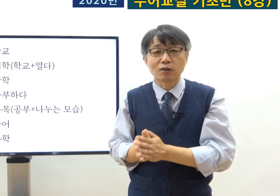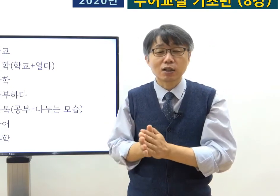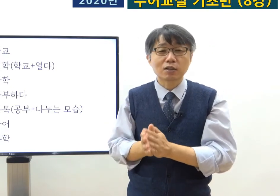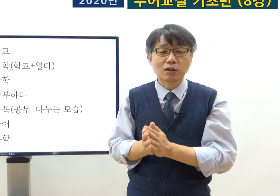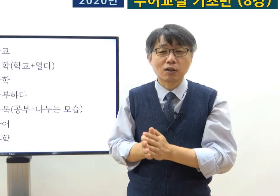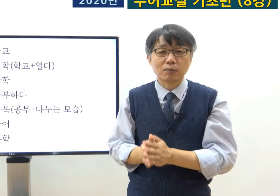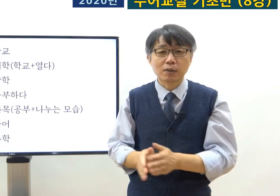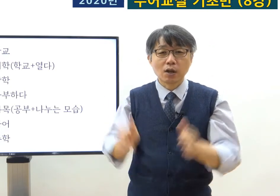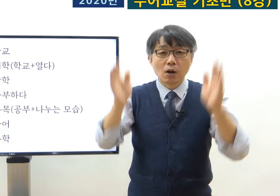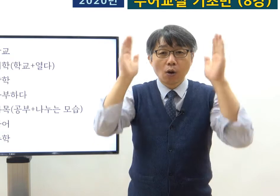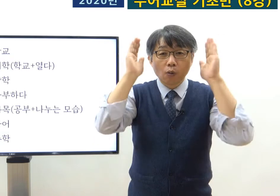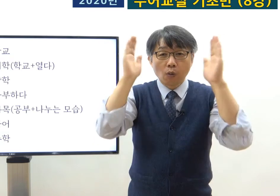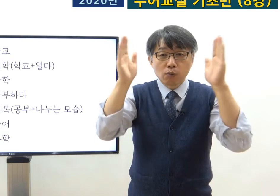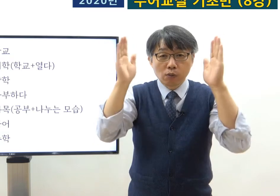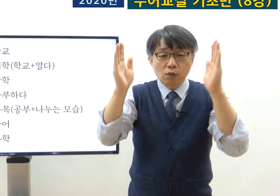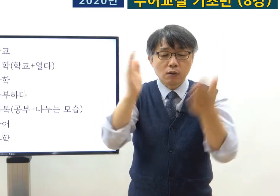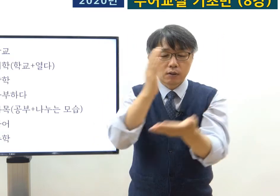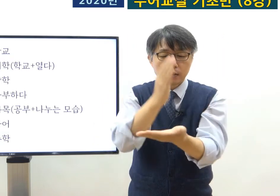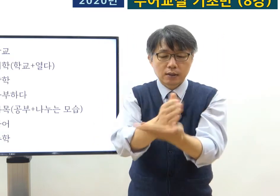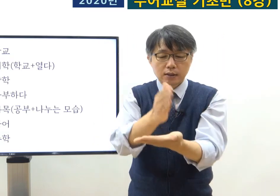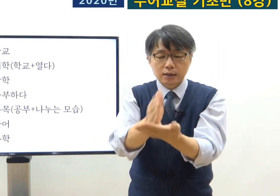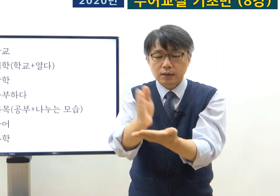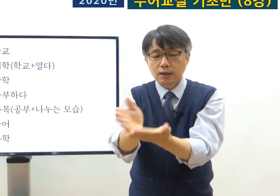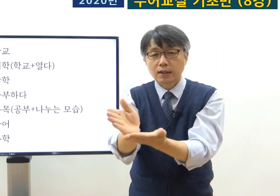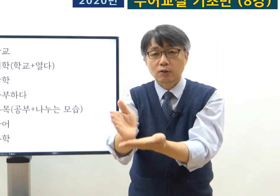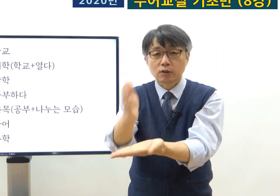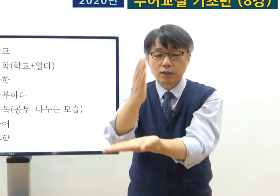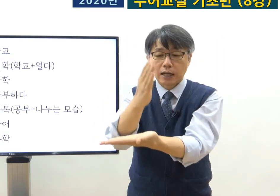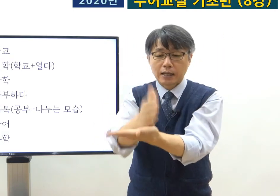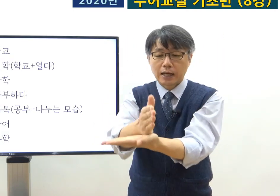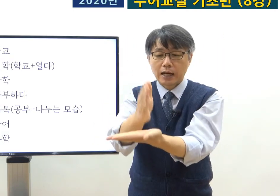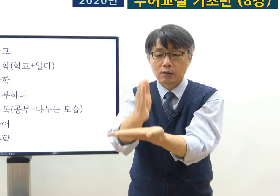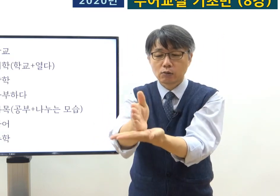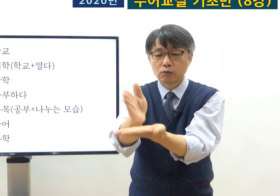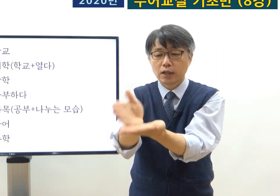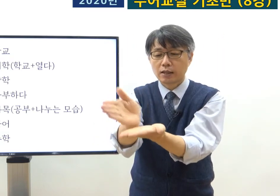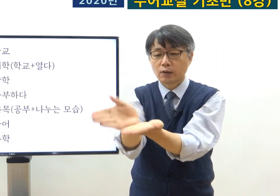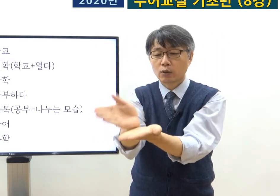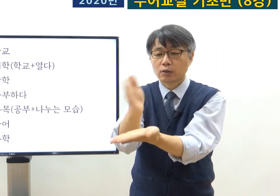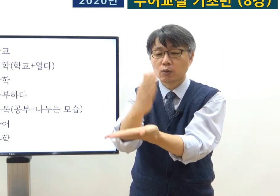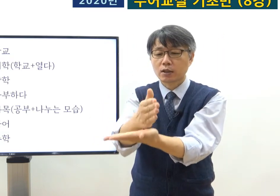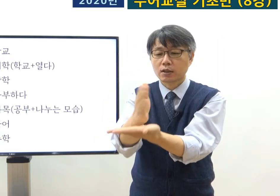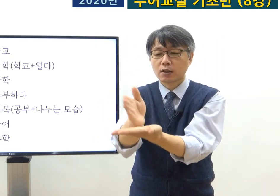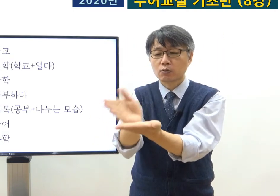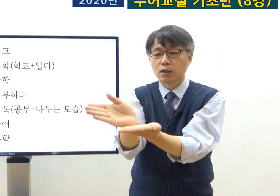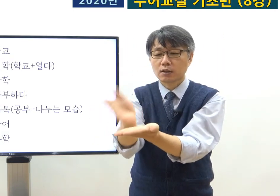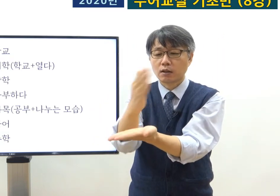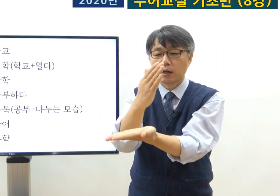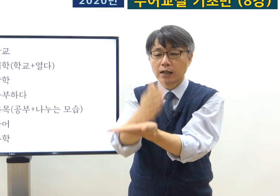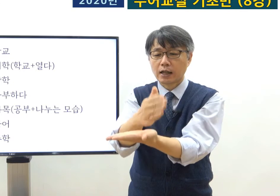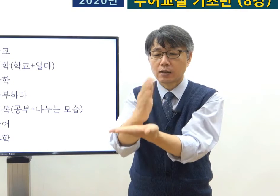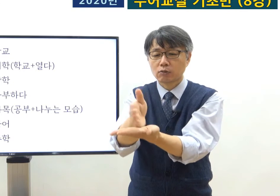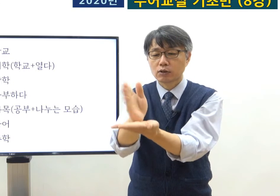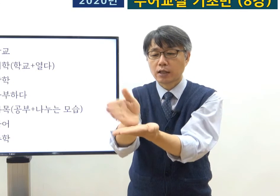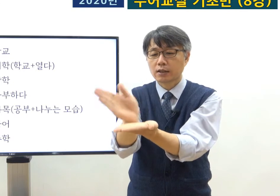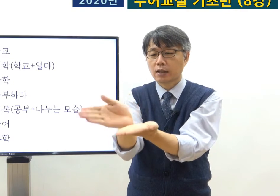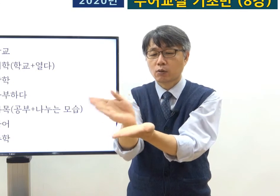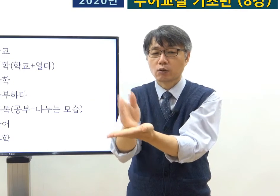그런 것처럼 공부 이렇게 나눠주는 거예요. 자, 하나, 둘, 셋 이렇게 쪼개지는 거예요. 쪼개지는 거. 하나, 둘, 셋, 넷 이렇게 쪼개지는